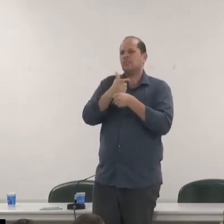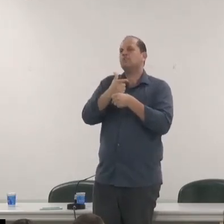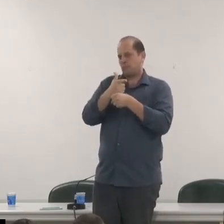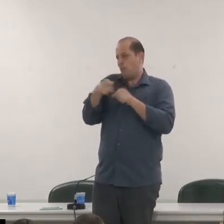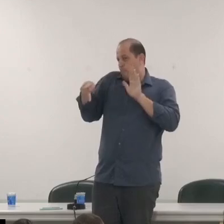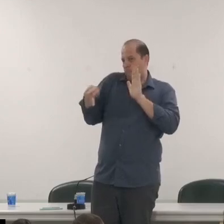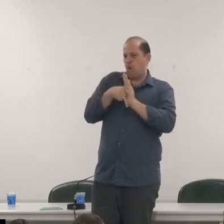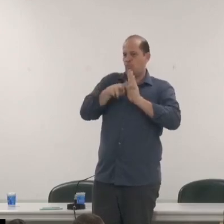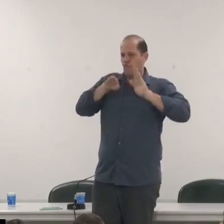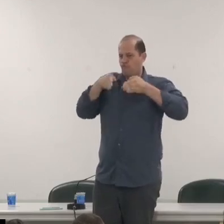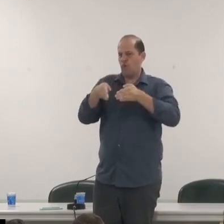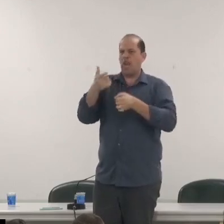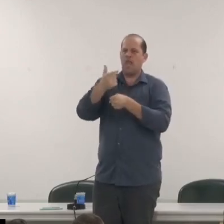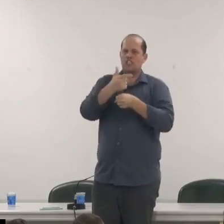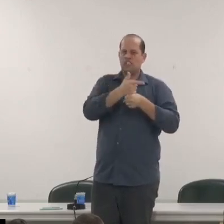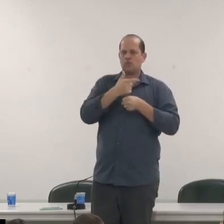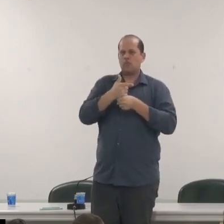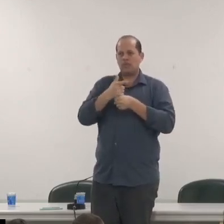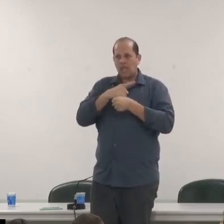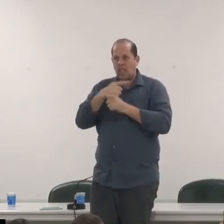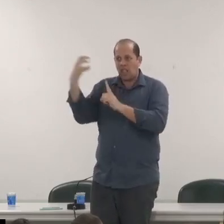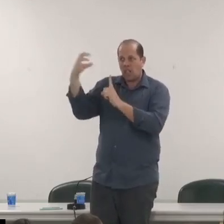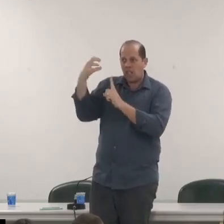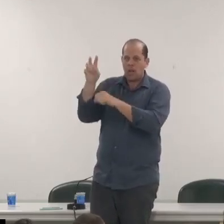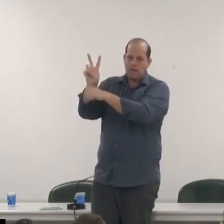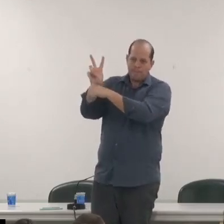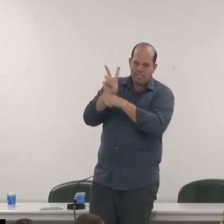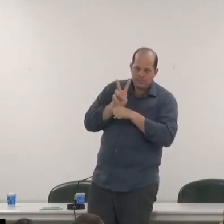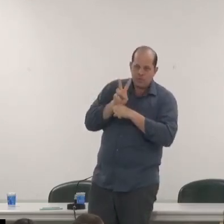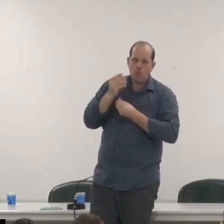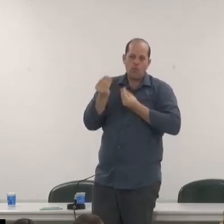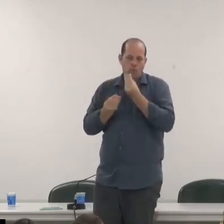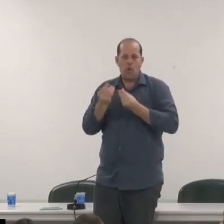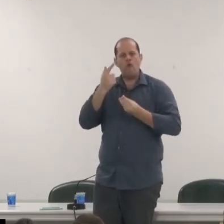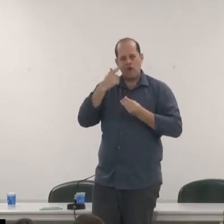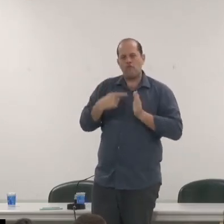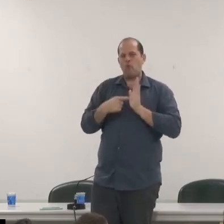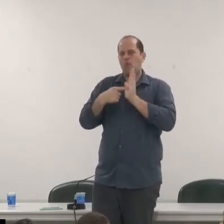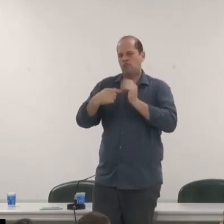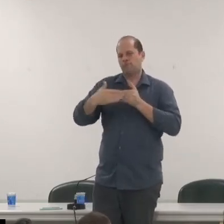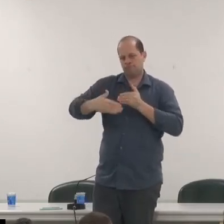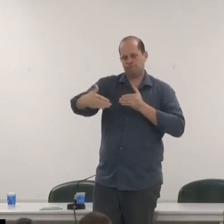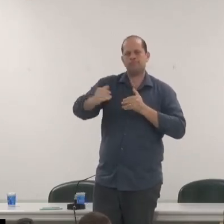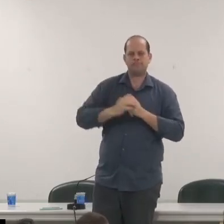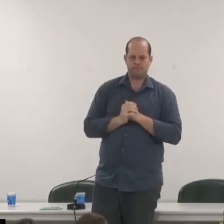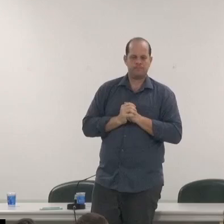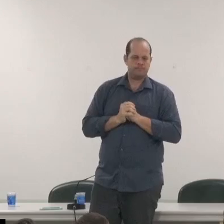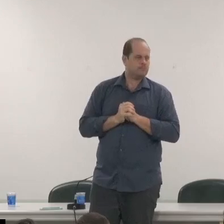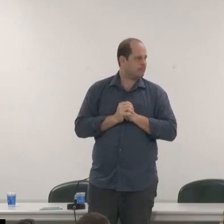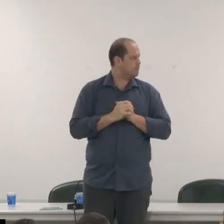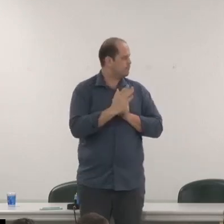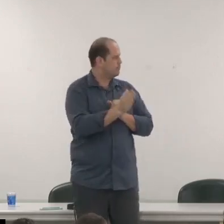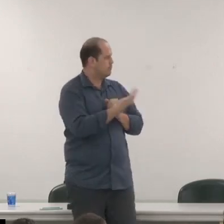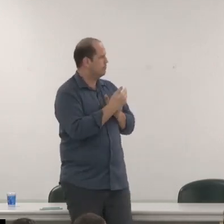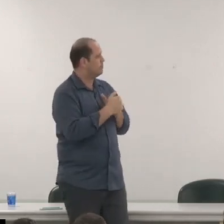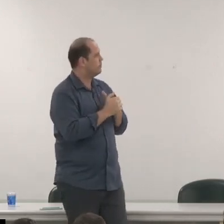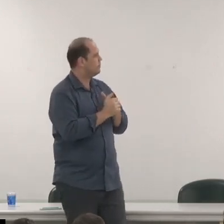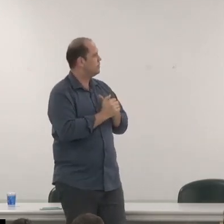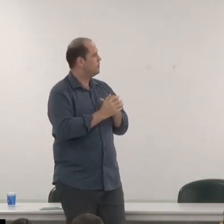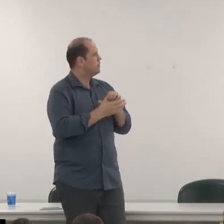Aqui, o que eu vou apresentar para vocês de forma mais específica é o nível lexical, então, empréstimos que dão conta desse nível linguístico, mas isso